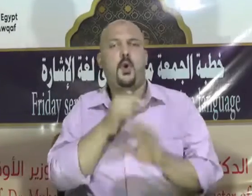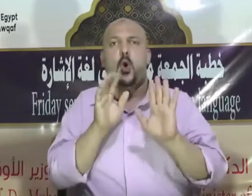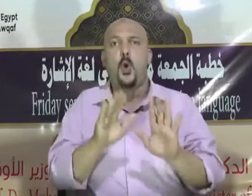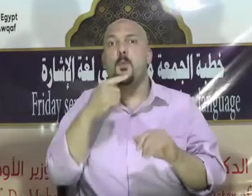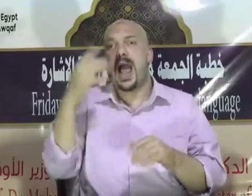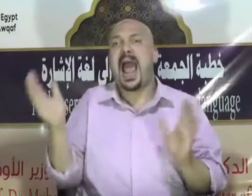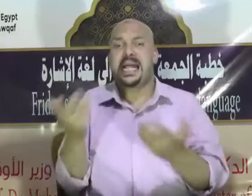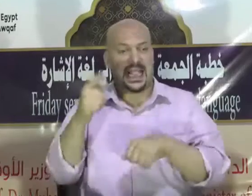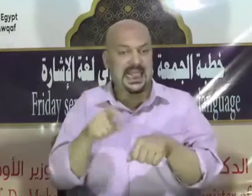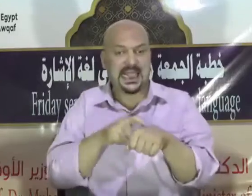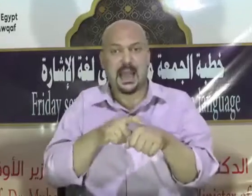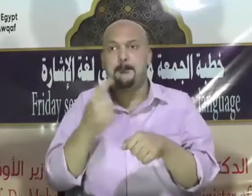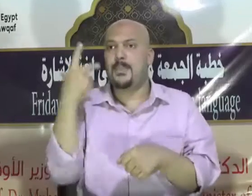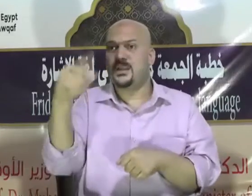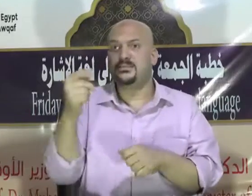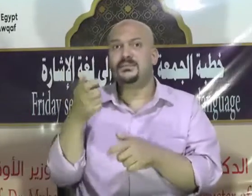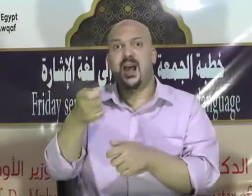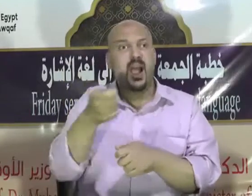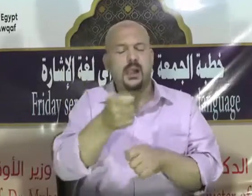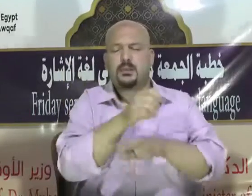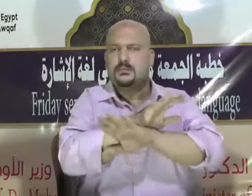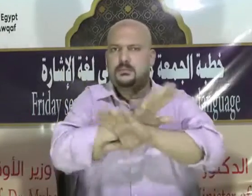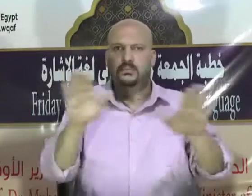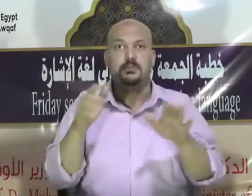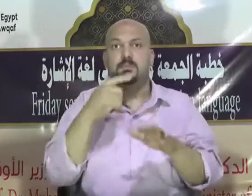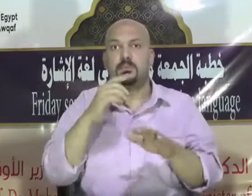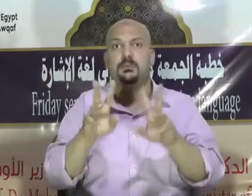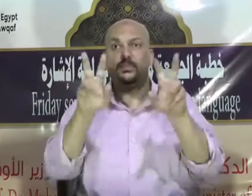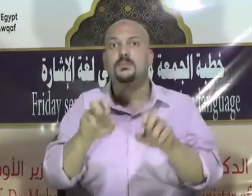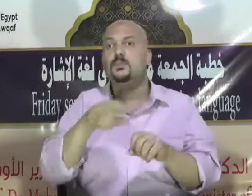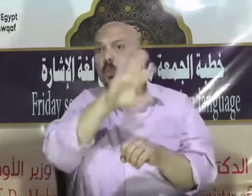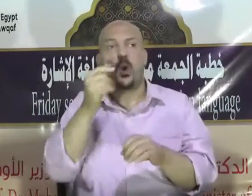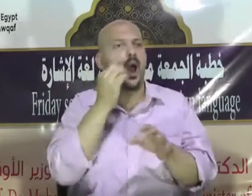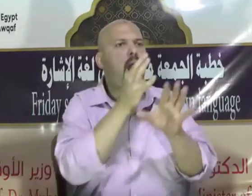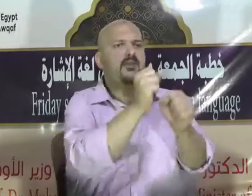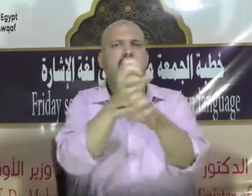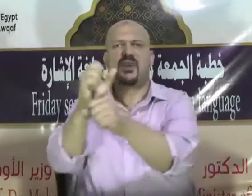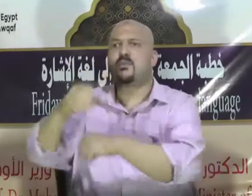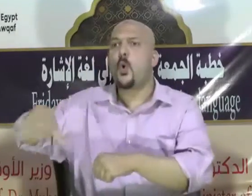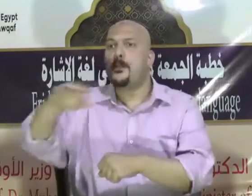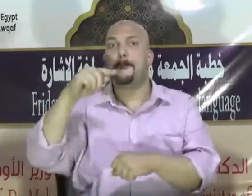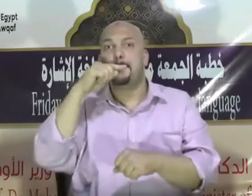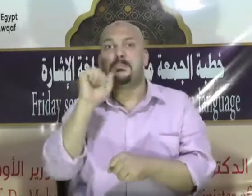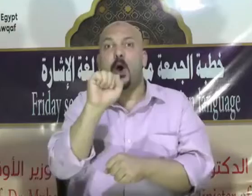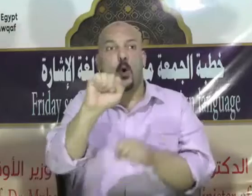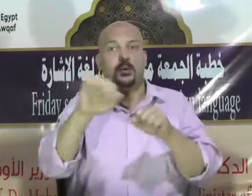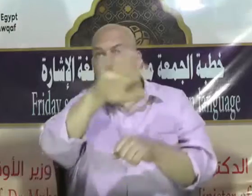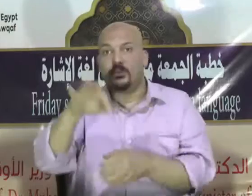وكل الأموال محفوظة، وكل الأعراض مصانة، حيث يقول الحق سبحانه في شأن حرمة